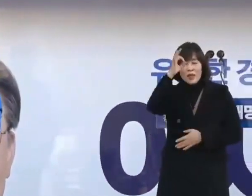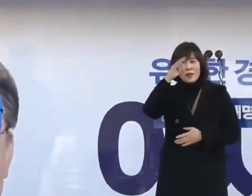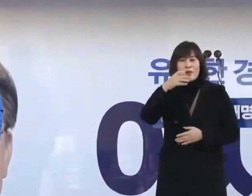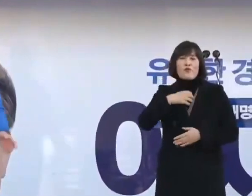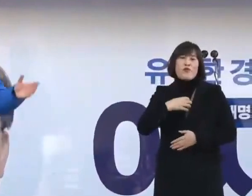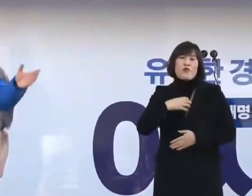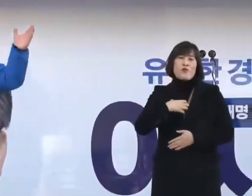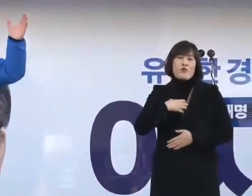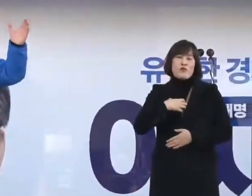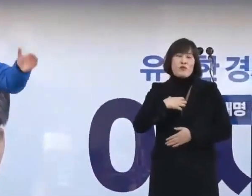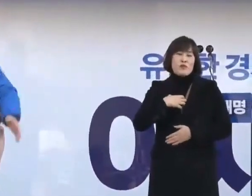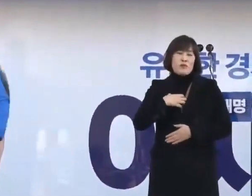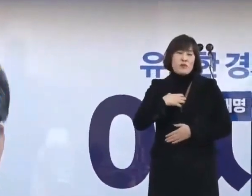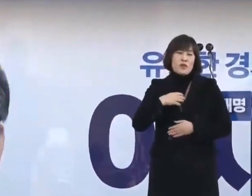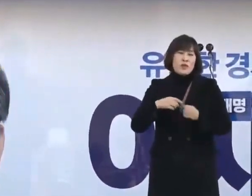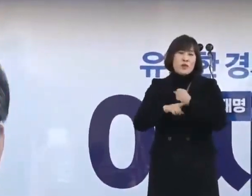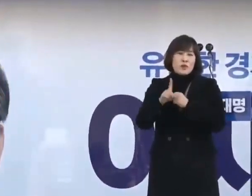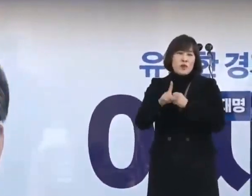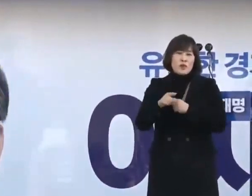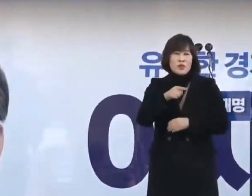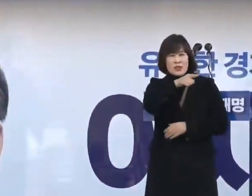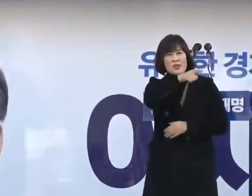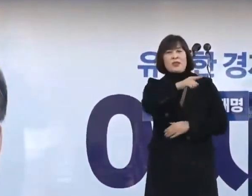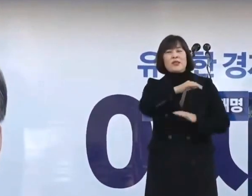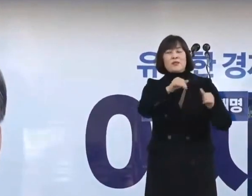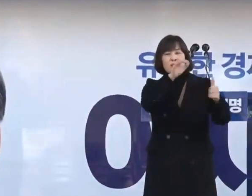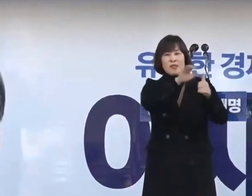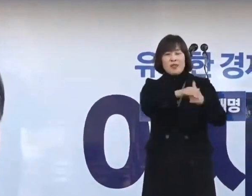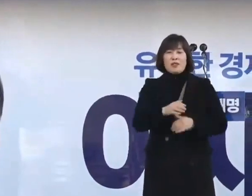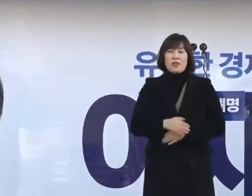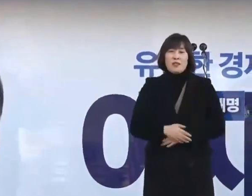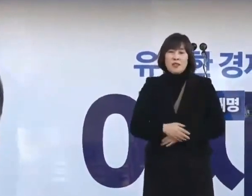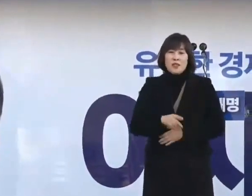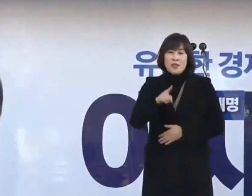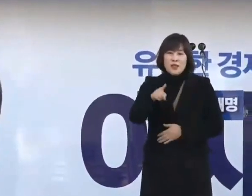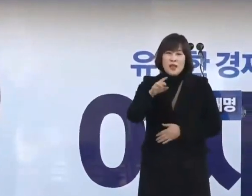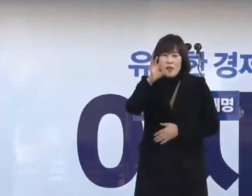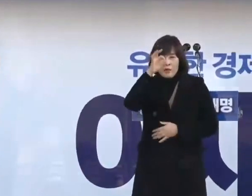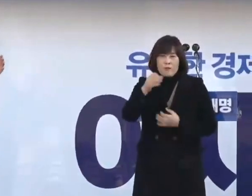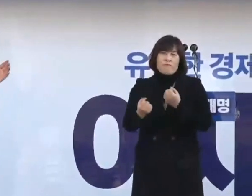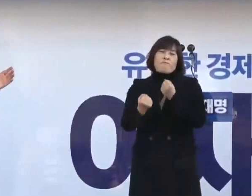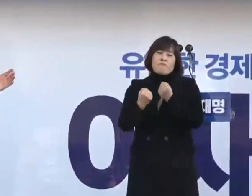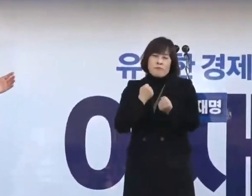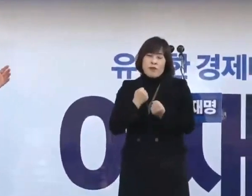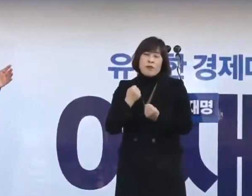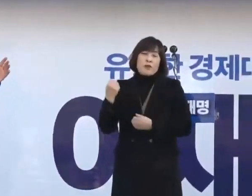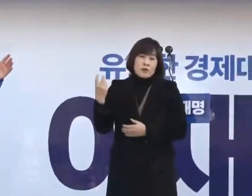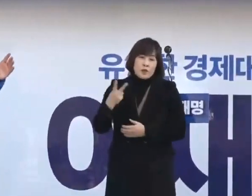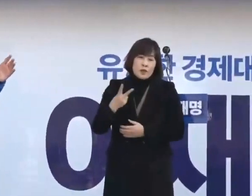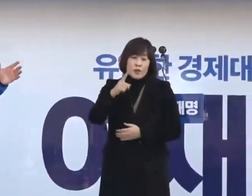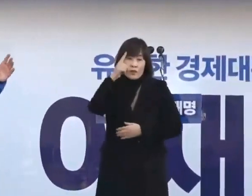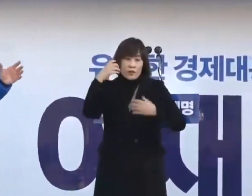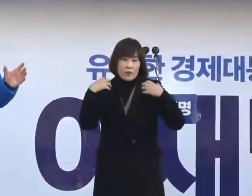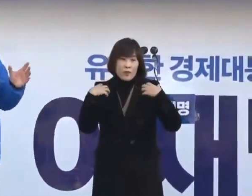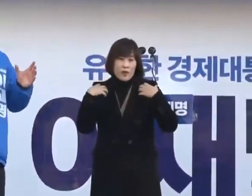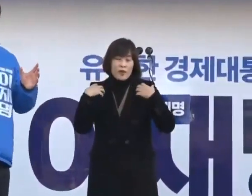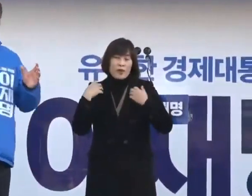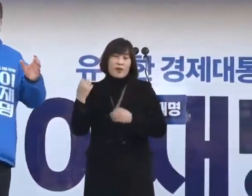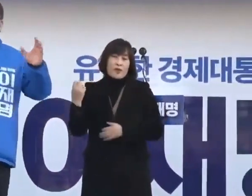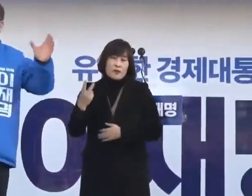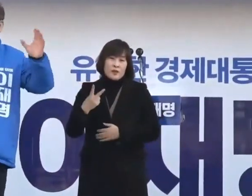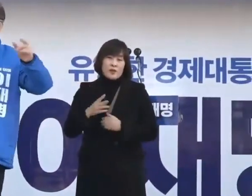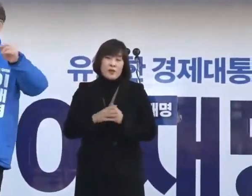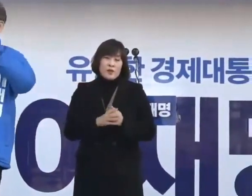IMF의 위기를 불러온 것은 저들이었습니다. IMF 위기를 극복할 뿐만 아니라 정부와 고속도로를